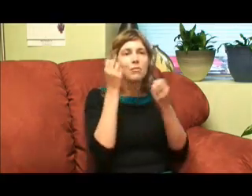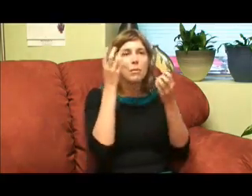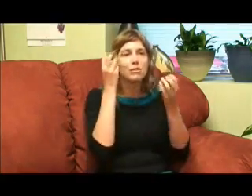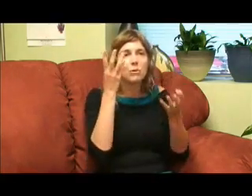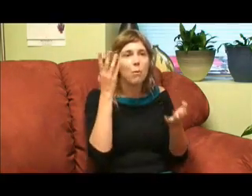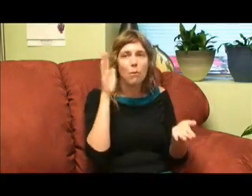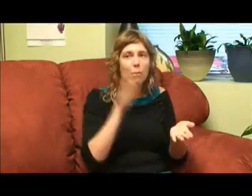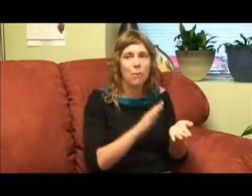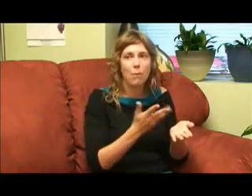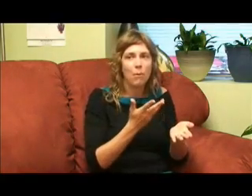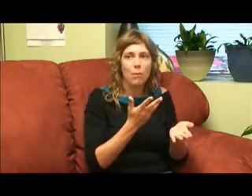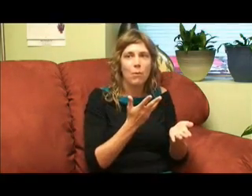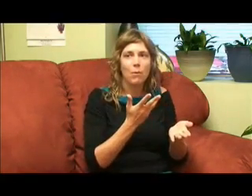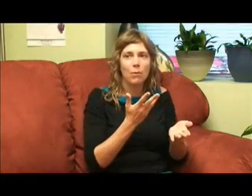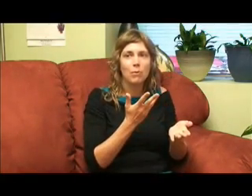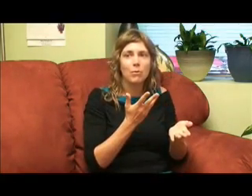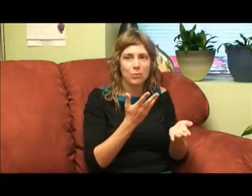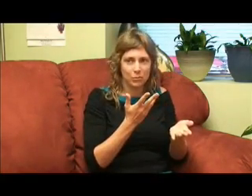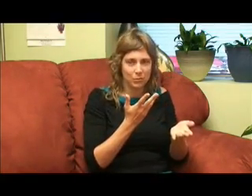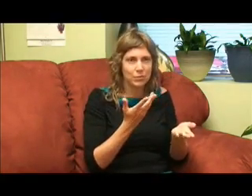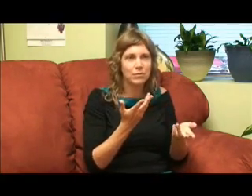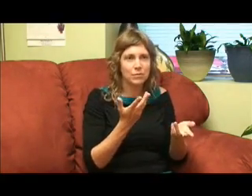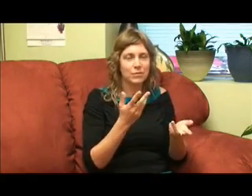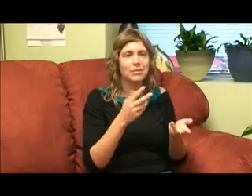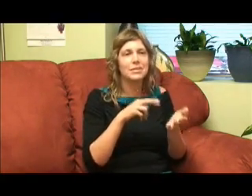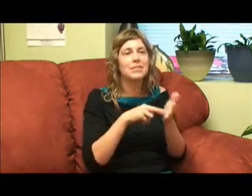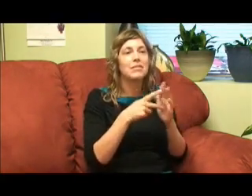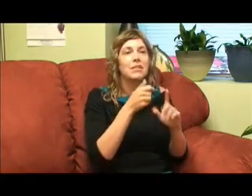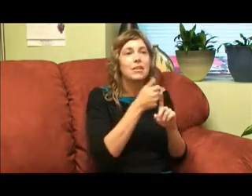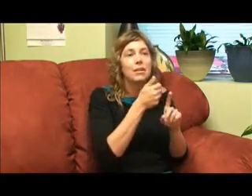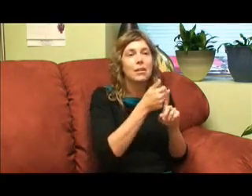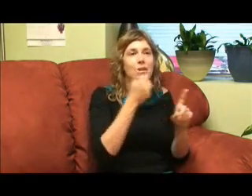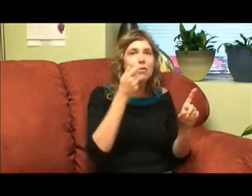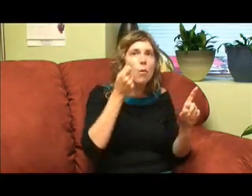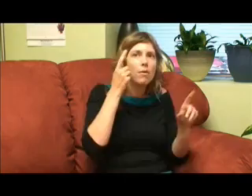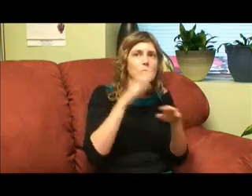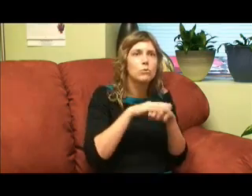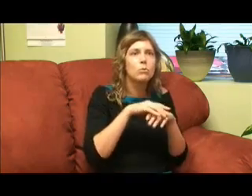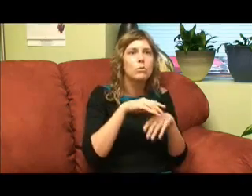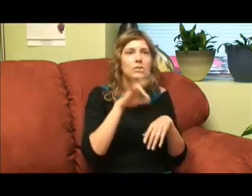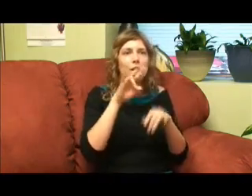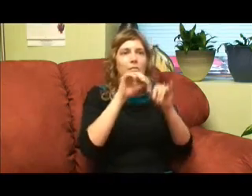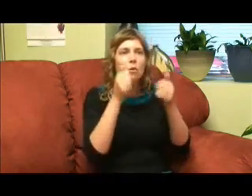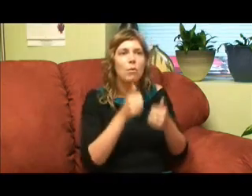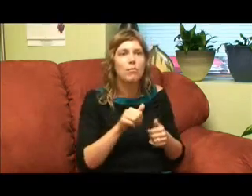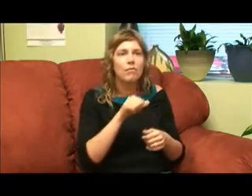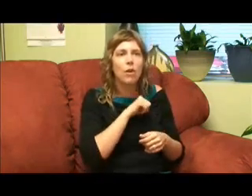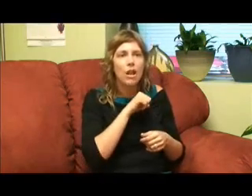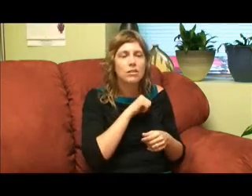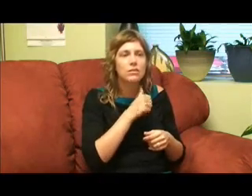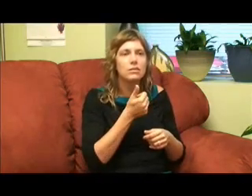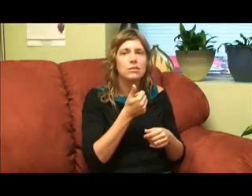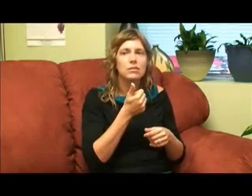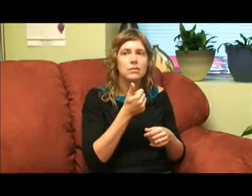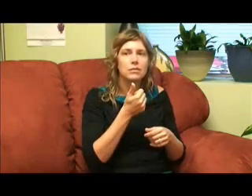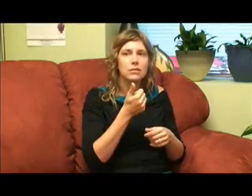Tantôt, comme on a dit, comme elles ont peu accès à l'information, ce qui veut dire qu'elle-même, est-ce qu'elle comprend vraiment quelles sont les formes